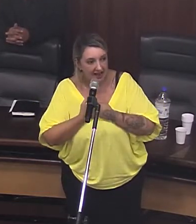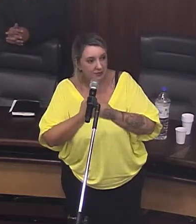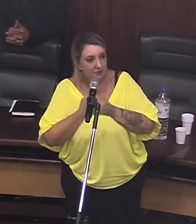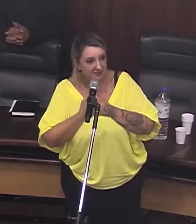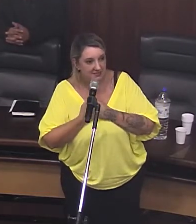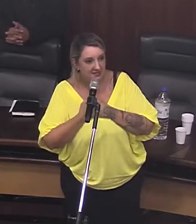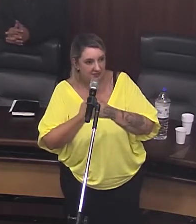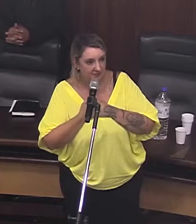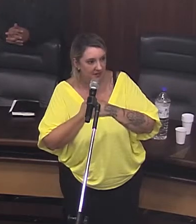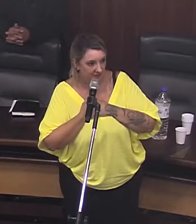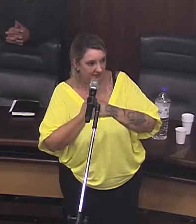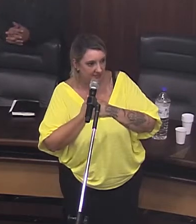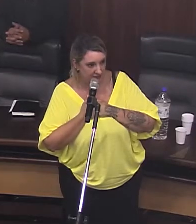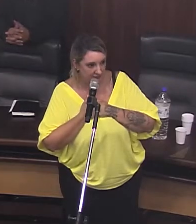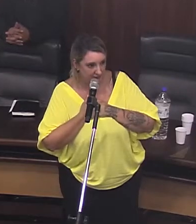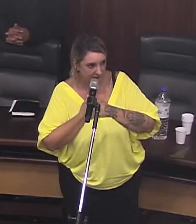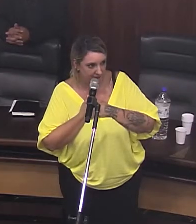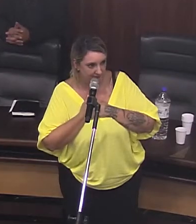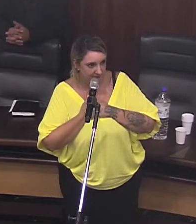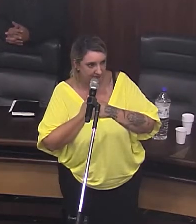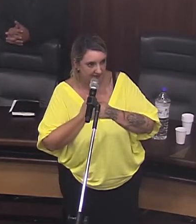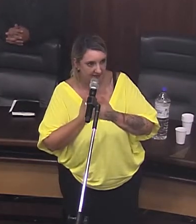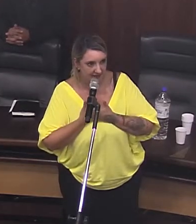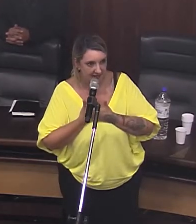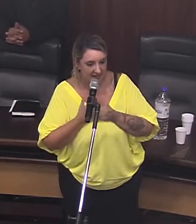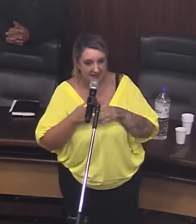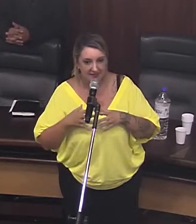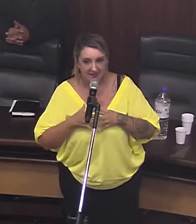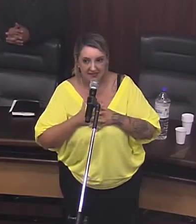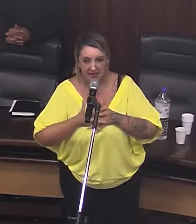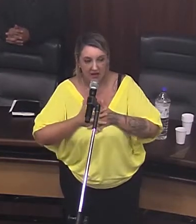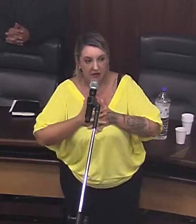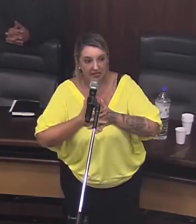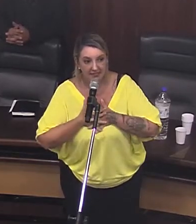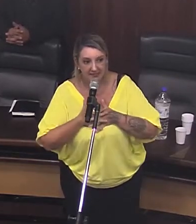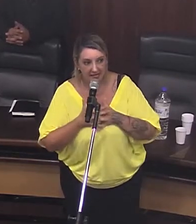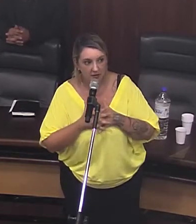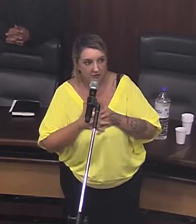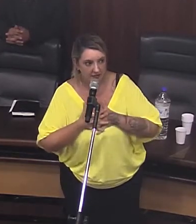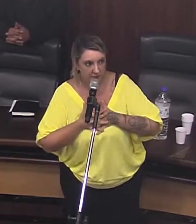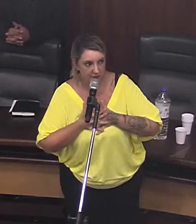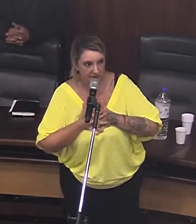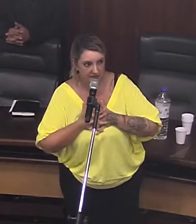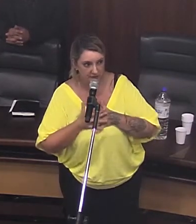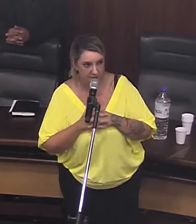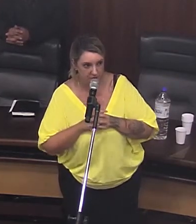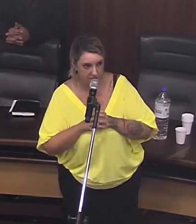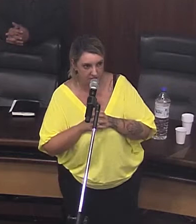árdua missão de me aguentar de novo. Tá? Alguém tem alguma dúvida sobre o